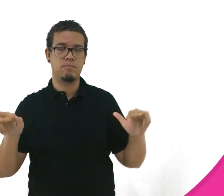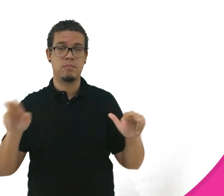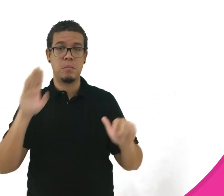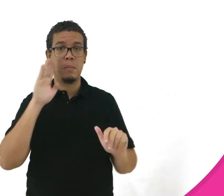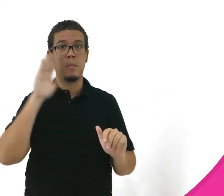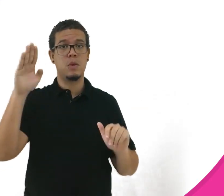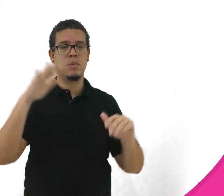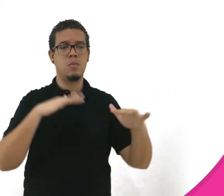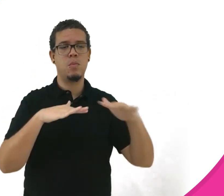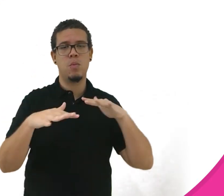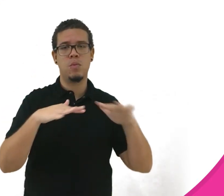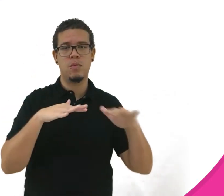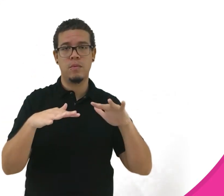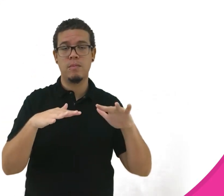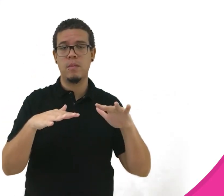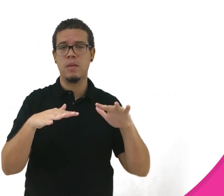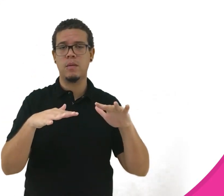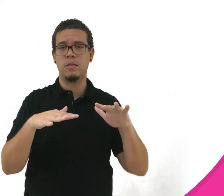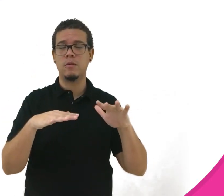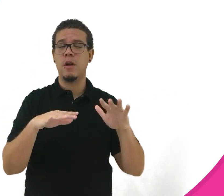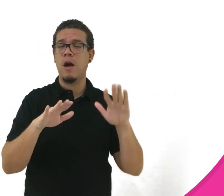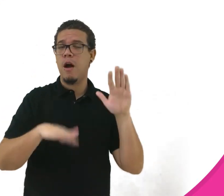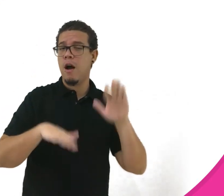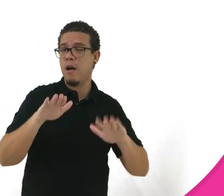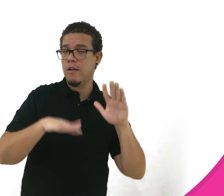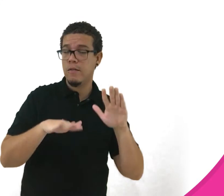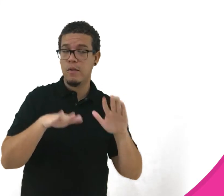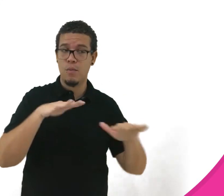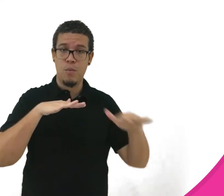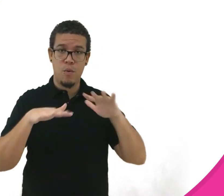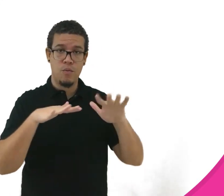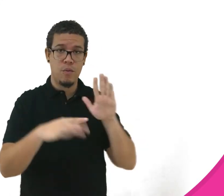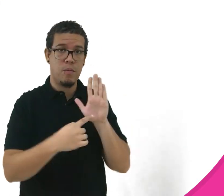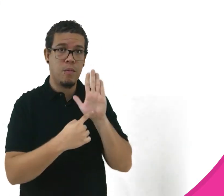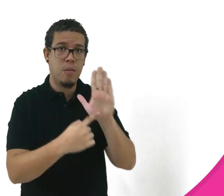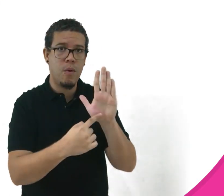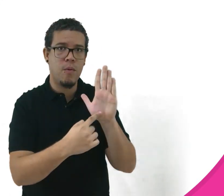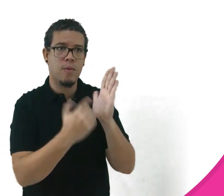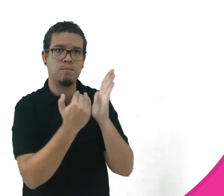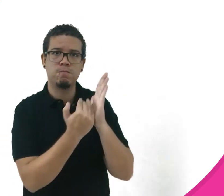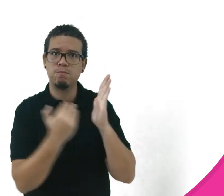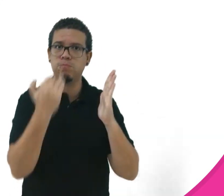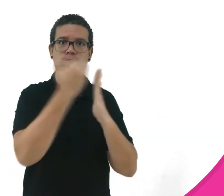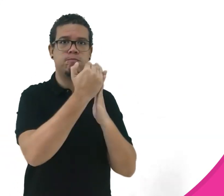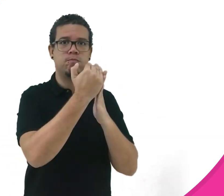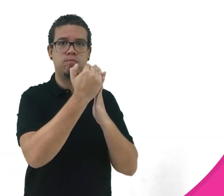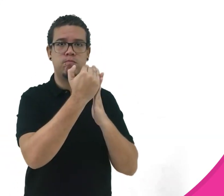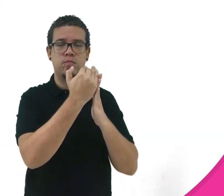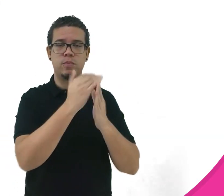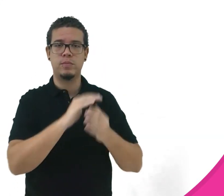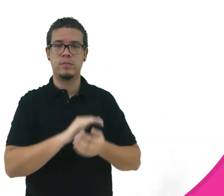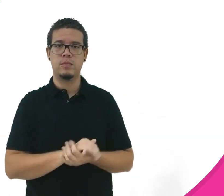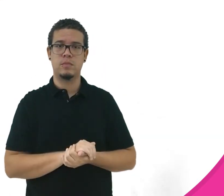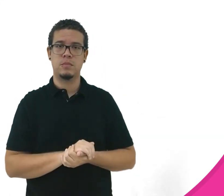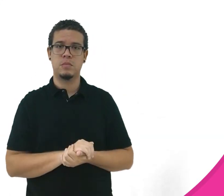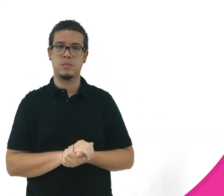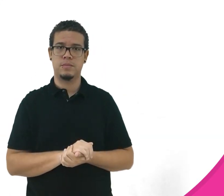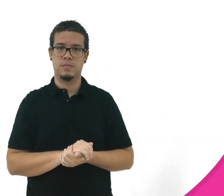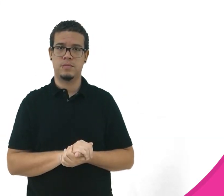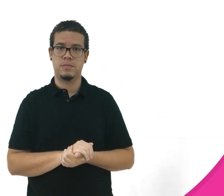Observem que o movimento tem vários significados e pode também ser usado quando queremos indicar intensidade.